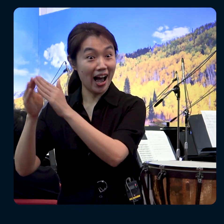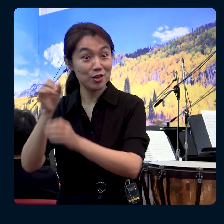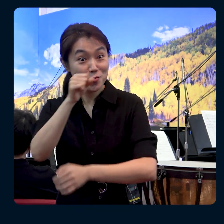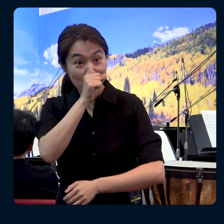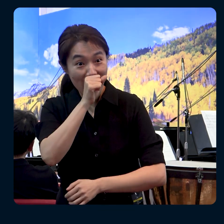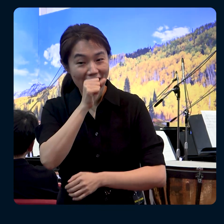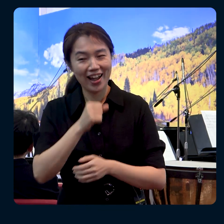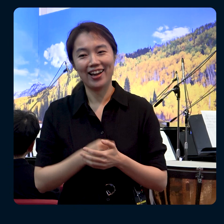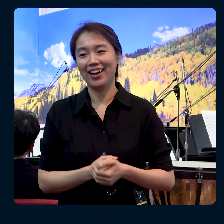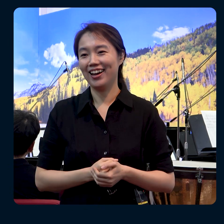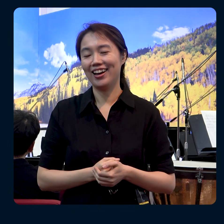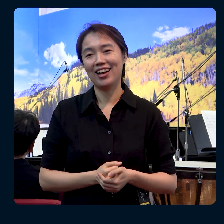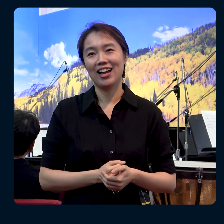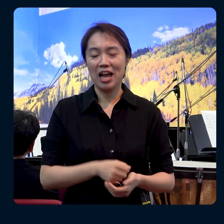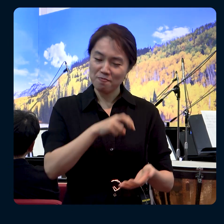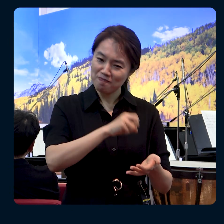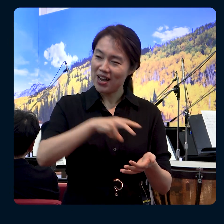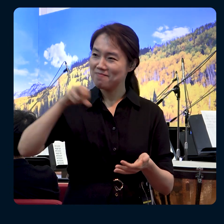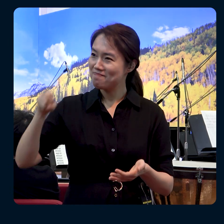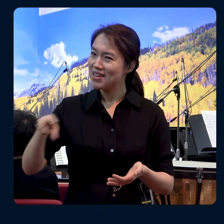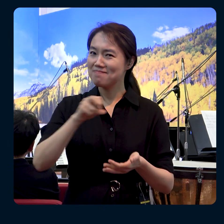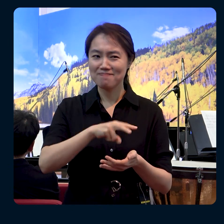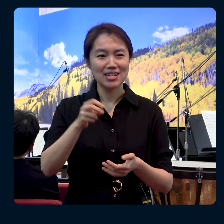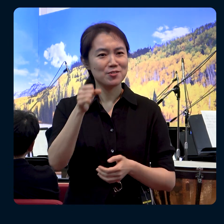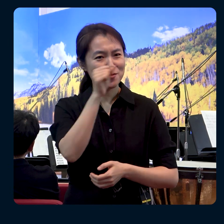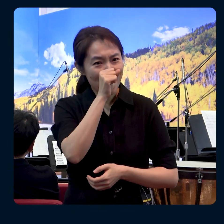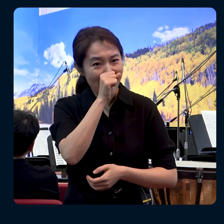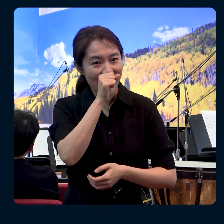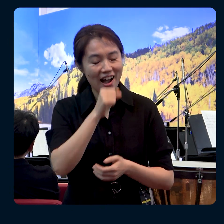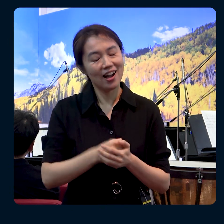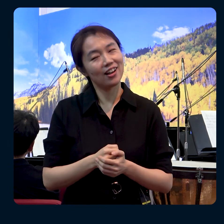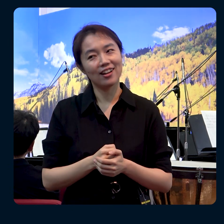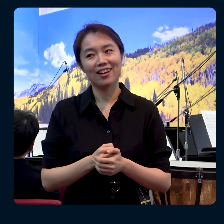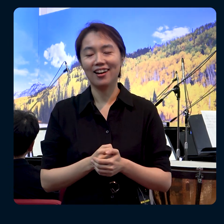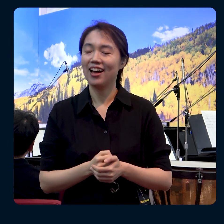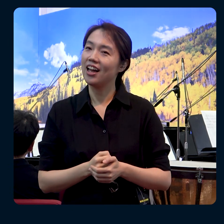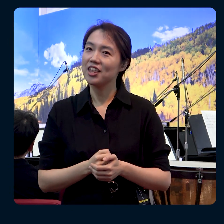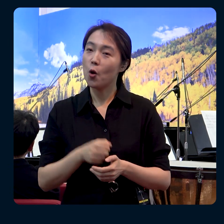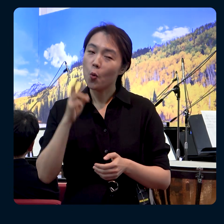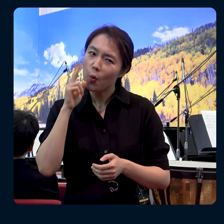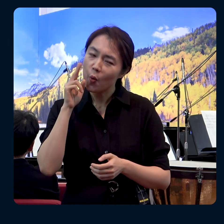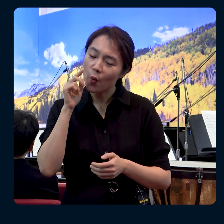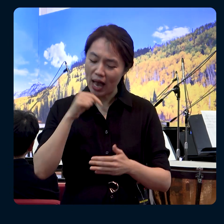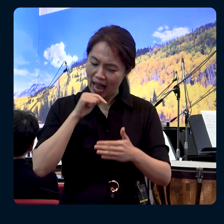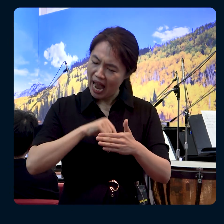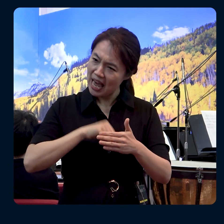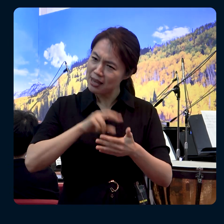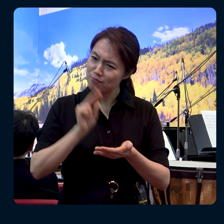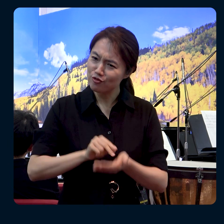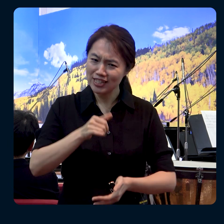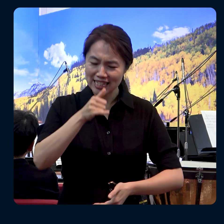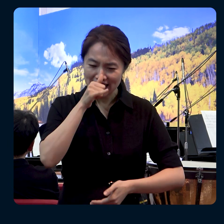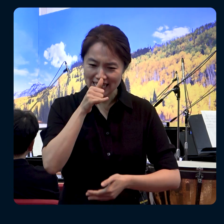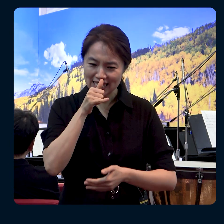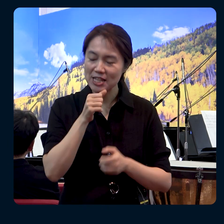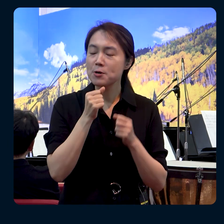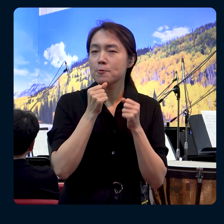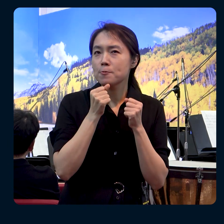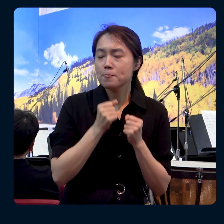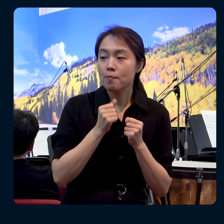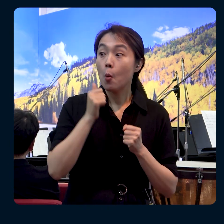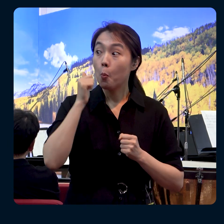않습니까? 자꾸 옮기는 게 취미인 사람. 혹은 이삭의 내면이 문제가 많아서 한 군데 정착을 못하고 자꾸 이렇게